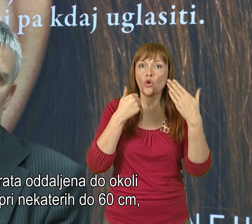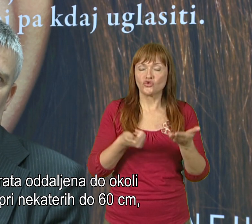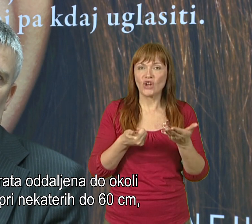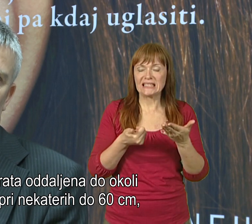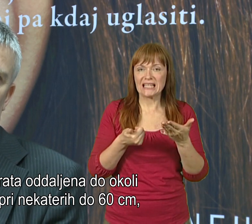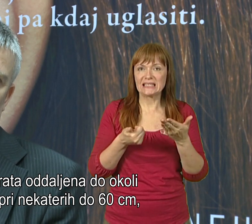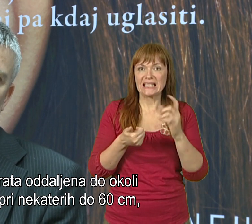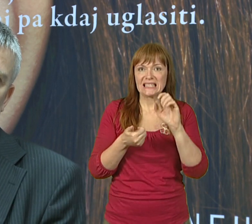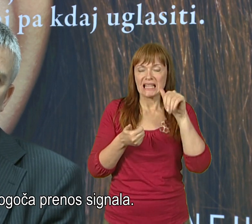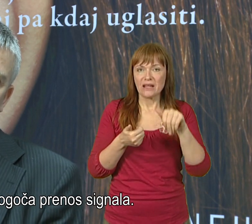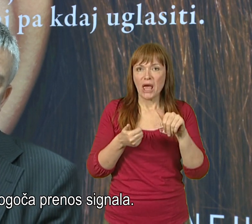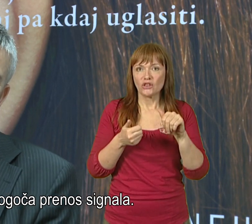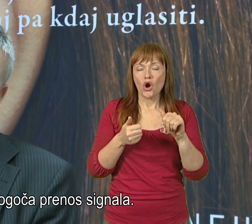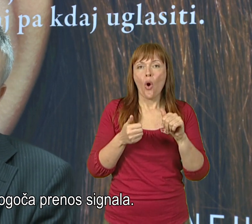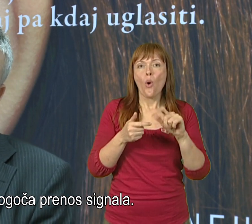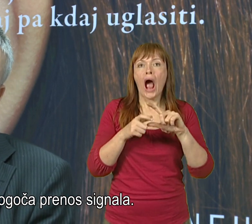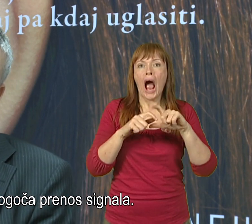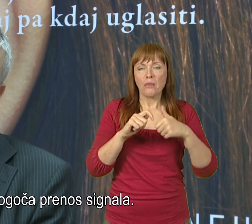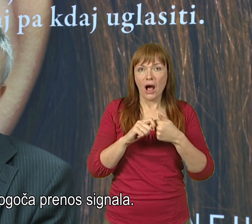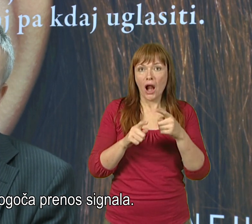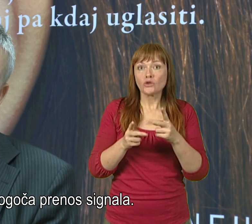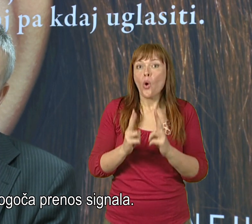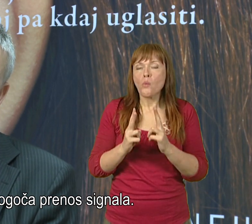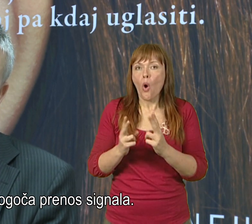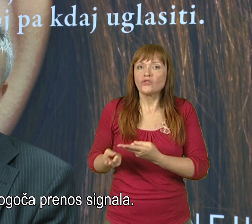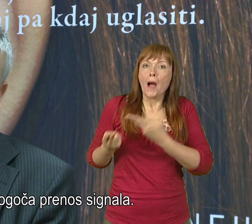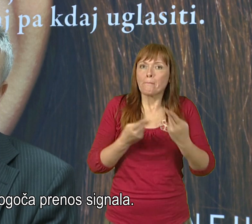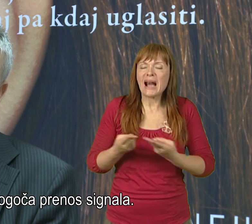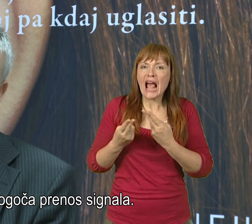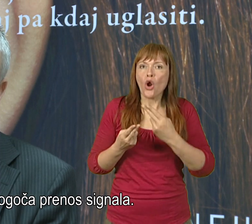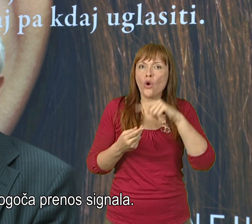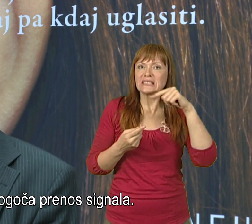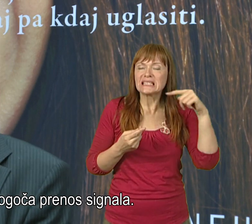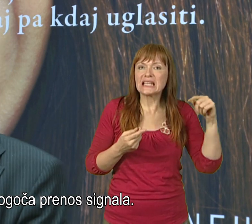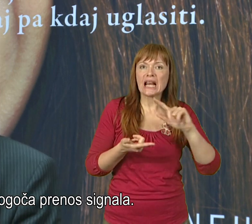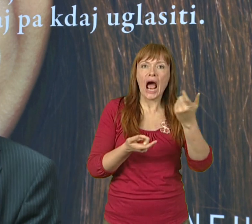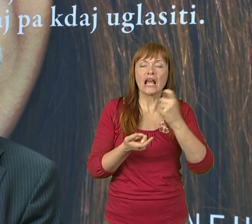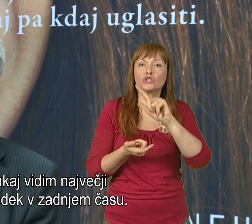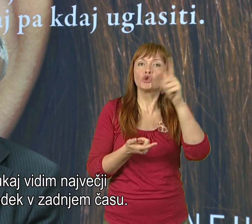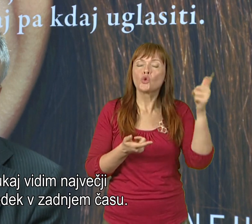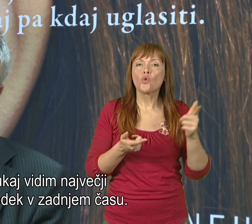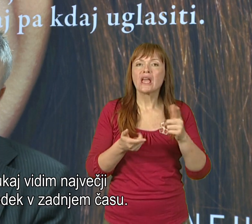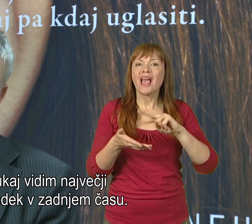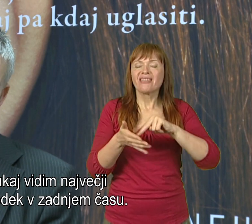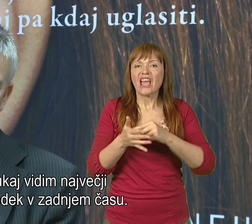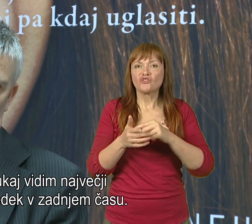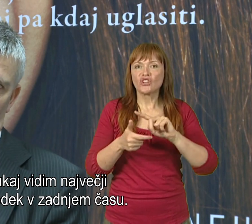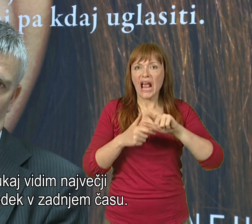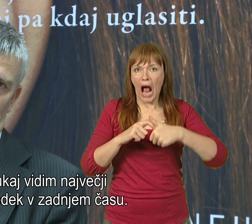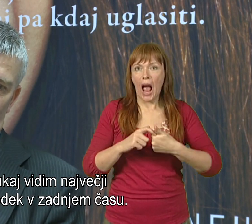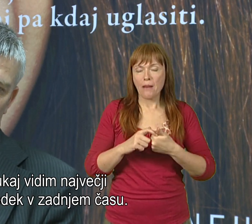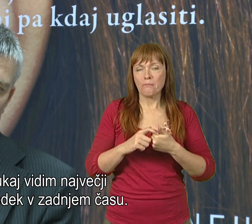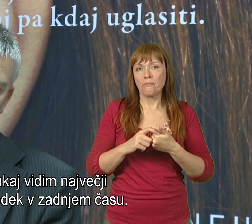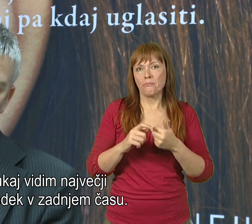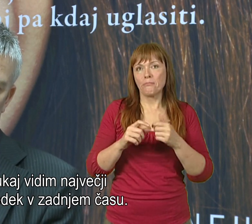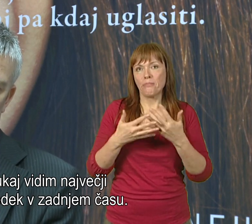60 cm do aparatov, da to bo mogoče pač prenos tega signala iz drugih tehničnih aparatur.